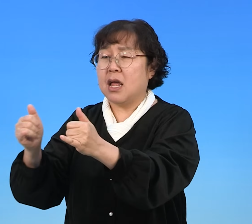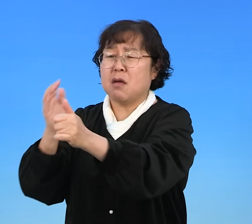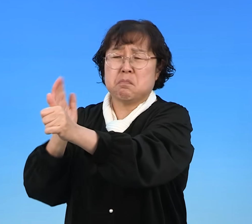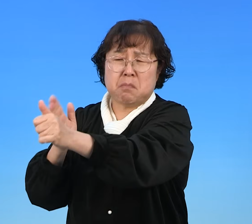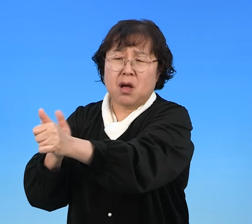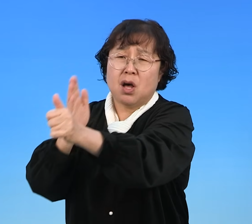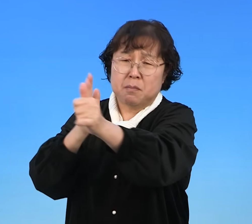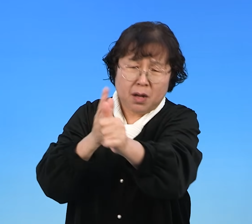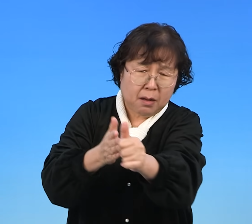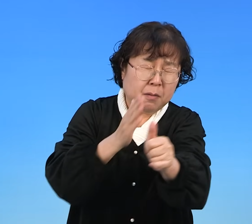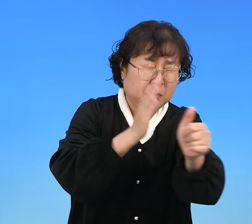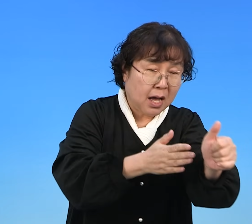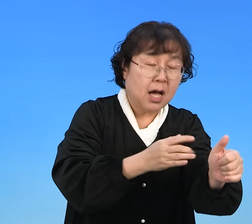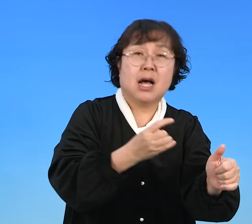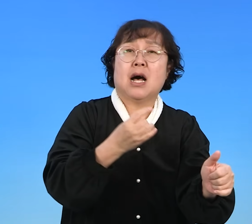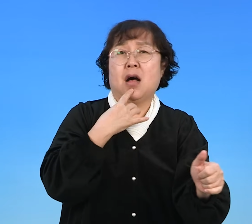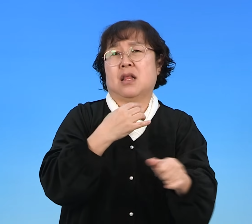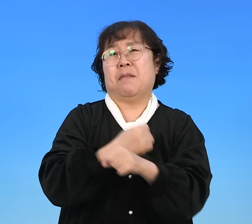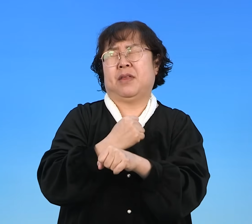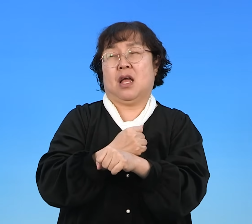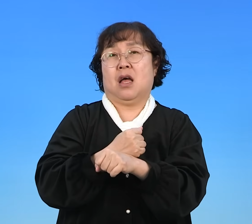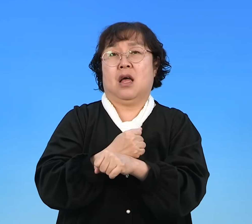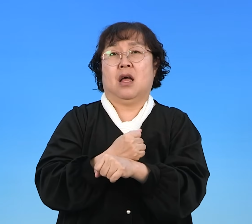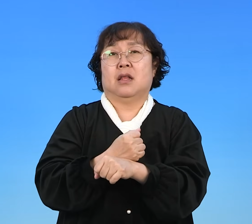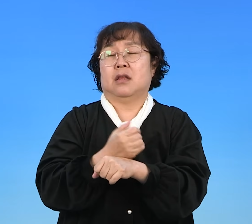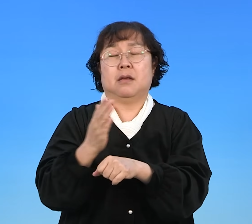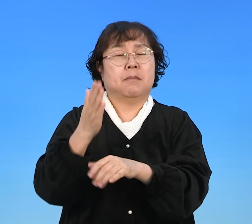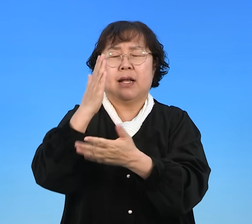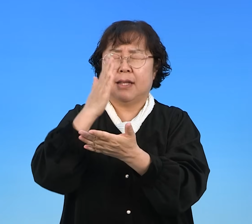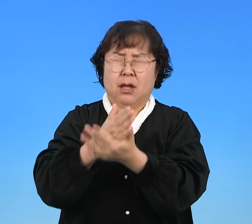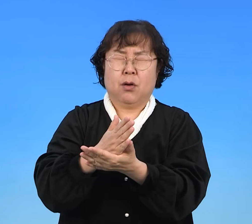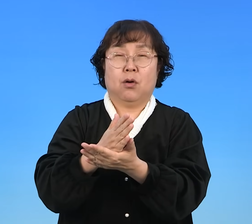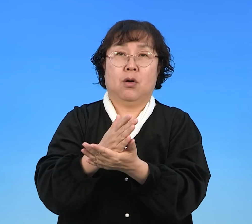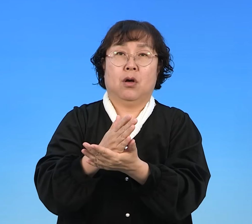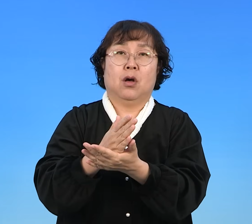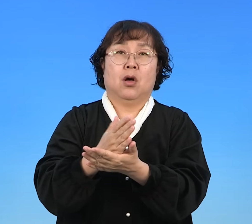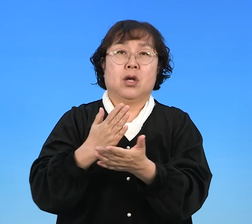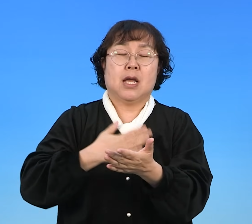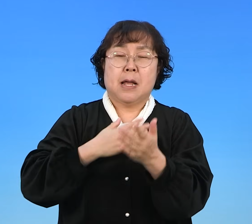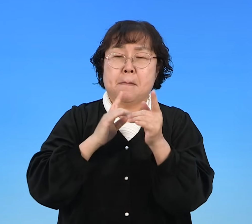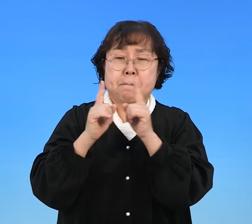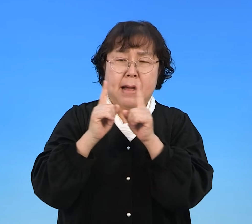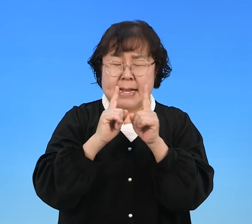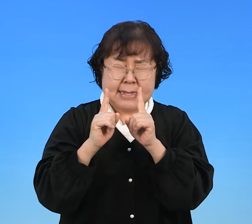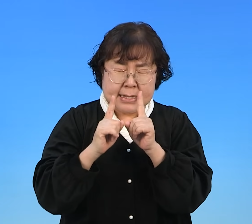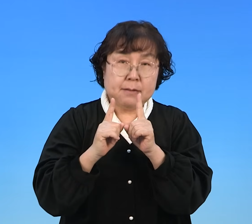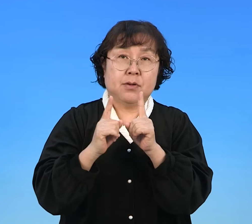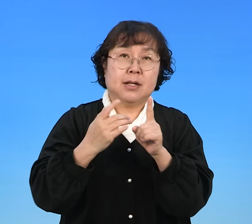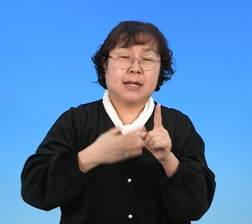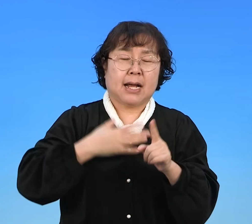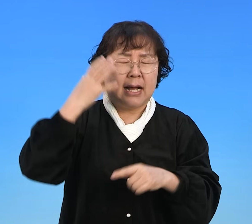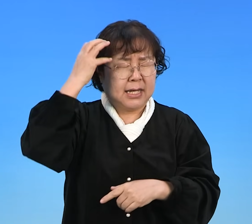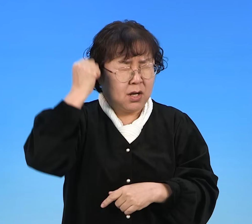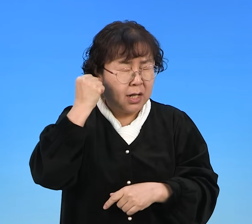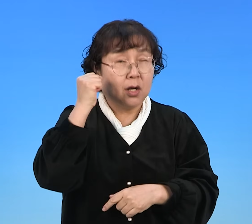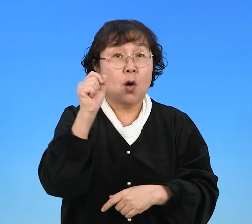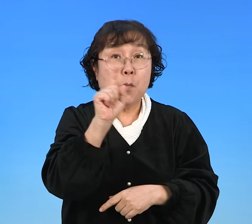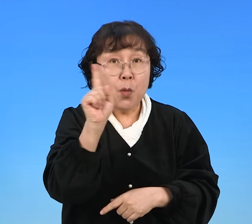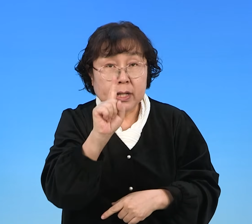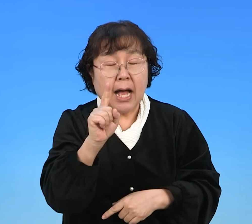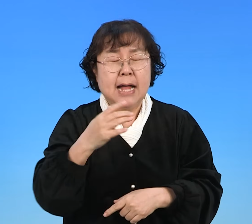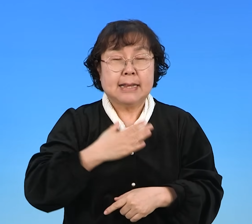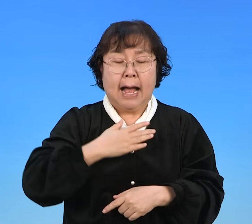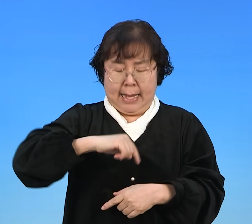자녀들한테도 하고 뭐 다락방 가서 또 순원들한테 하고 그러는데요, 이 말씀을 가장 우리가 유념해야 되는